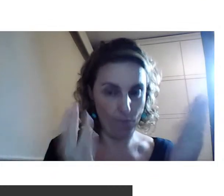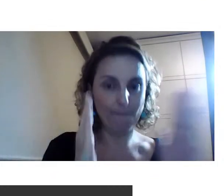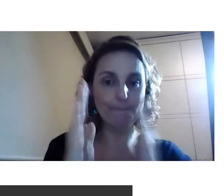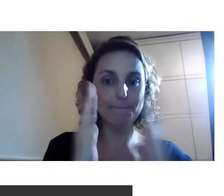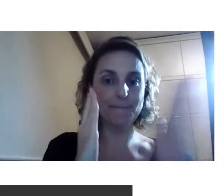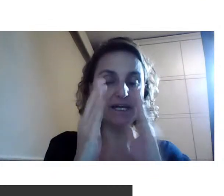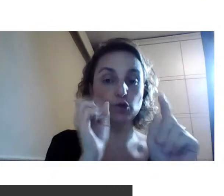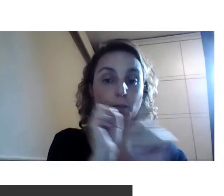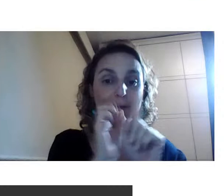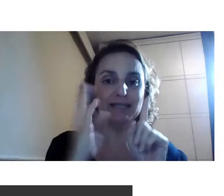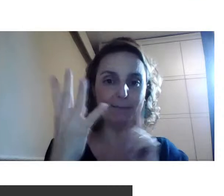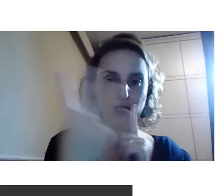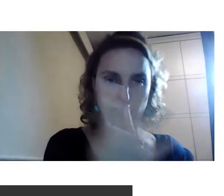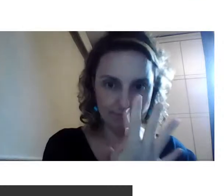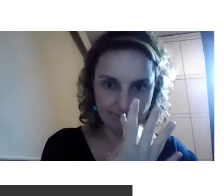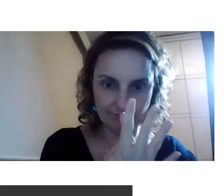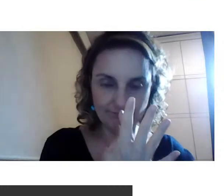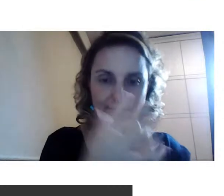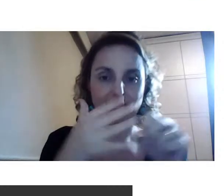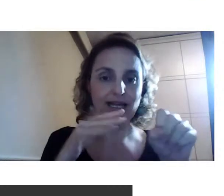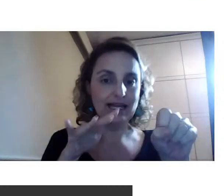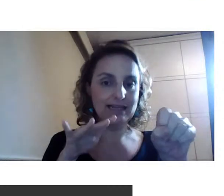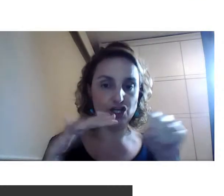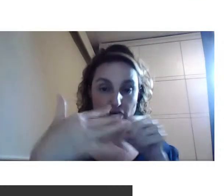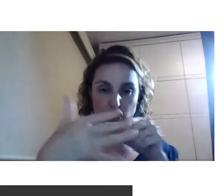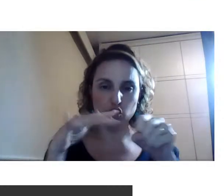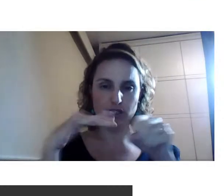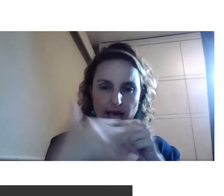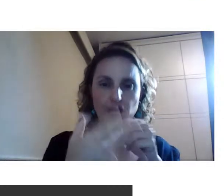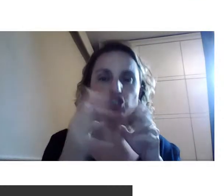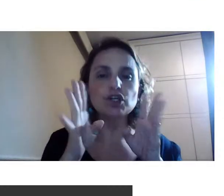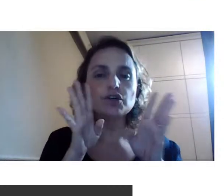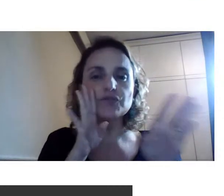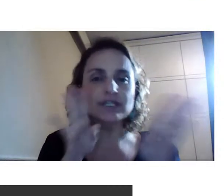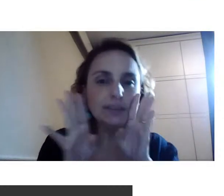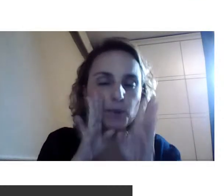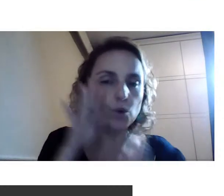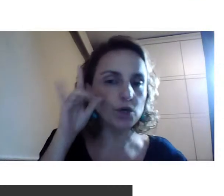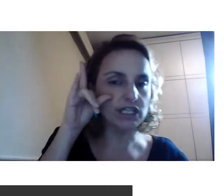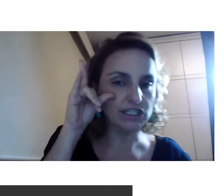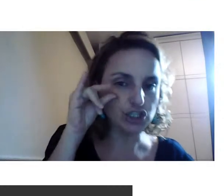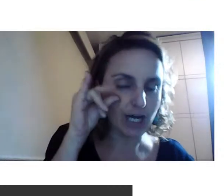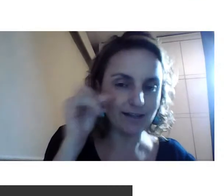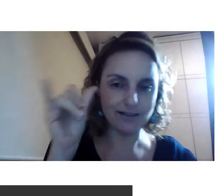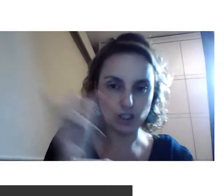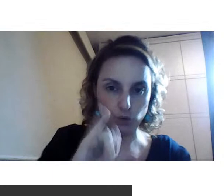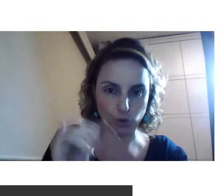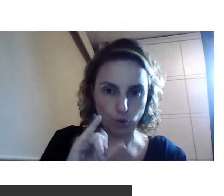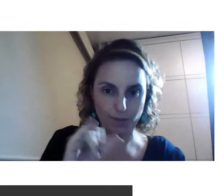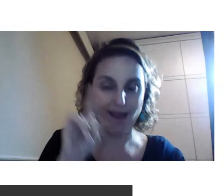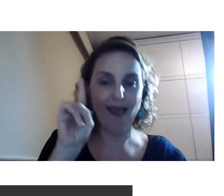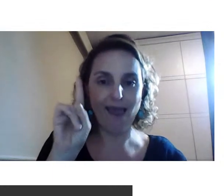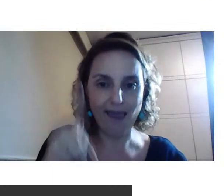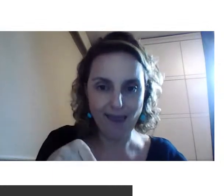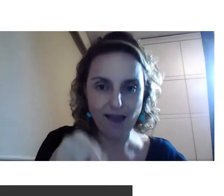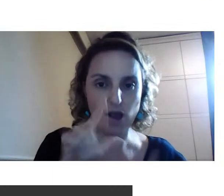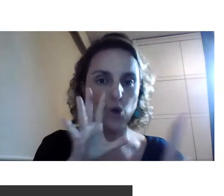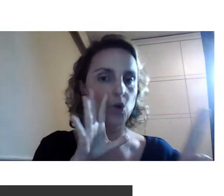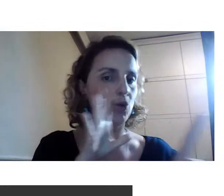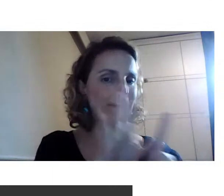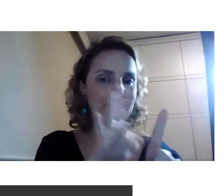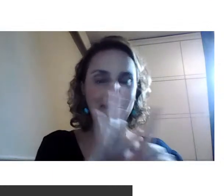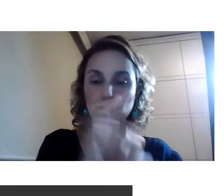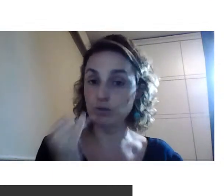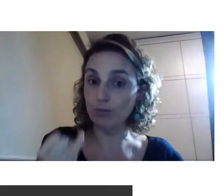o emissores tenham acesso às informações hoje as mídias sociais por exemplo o